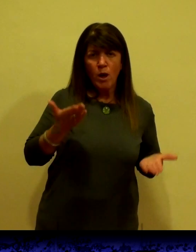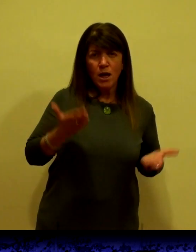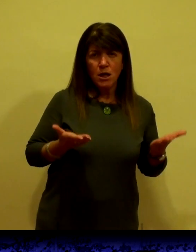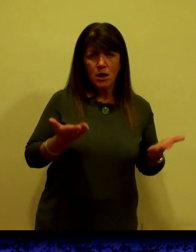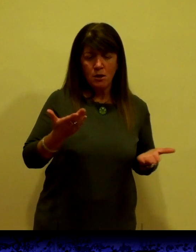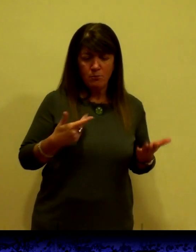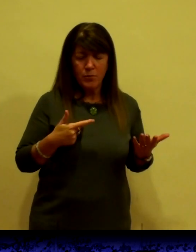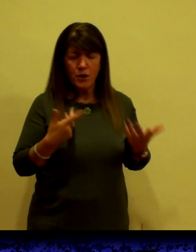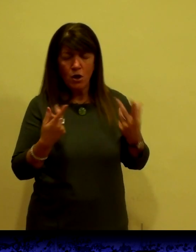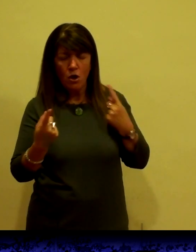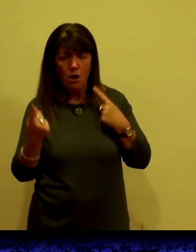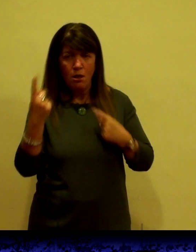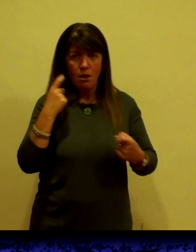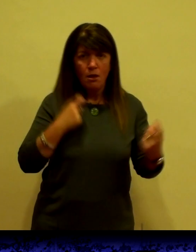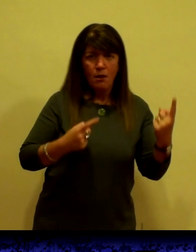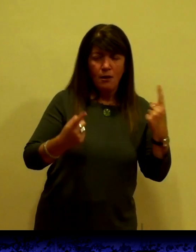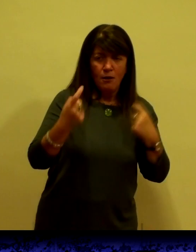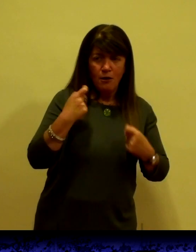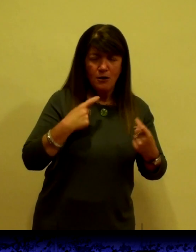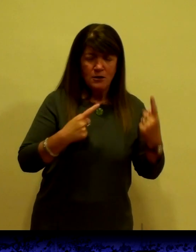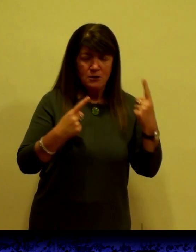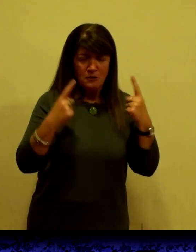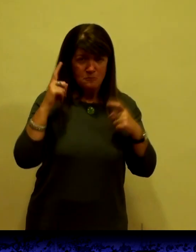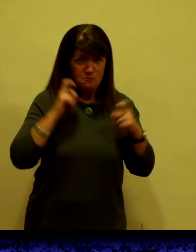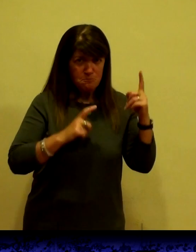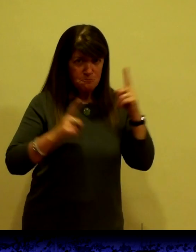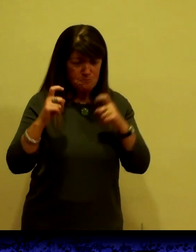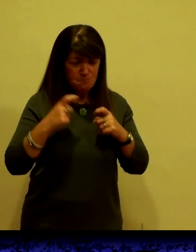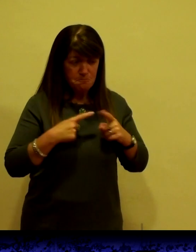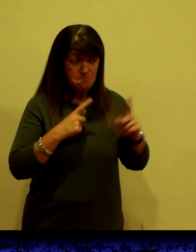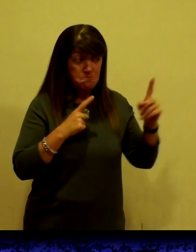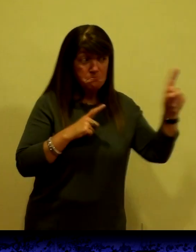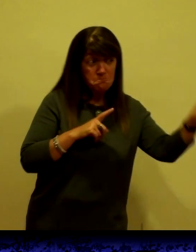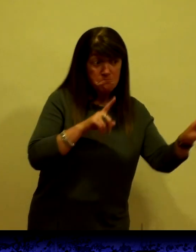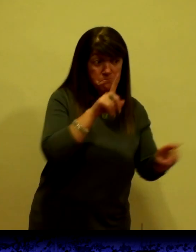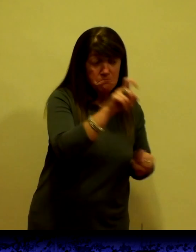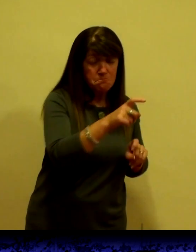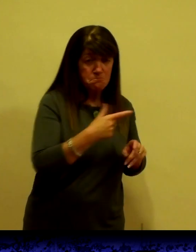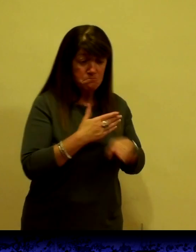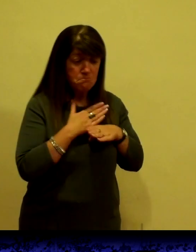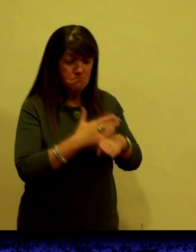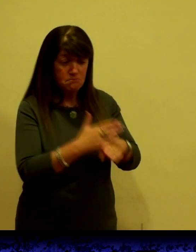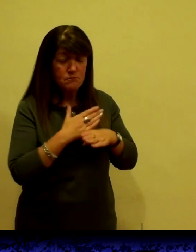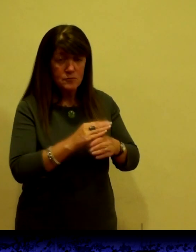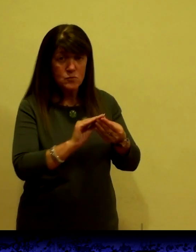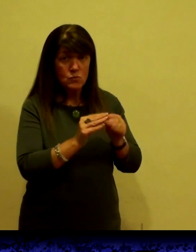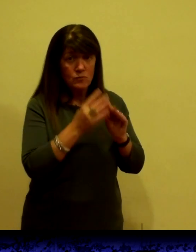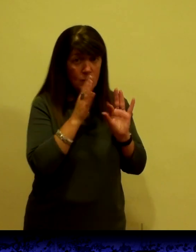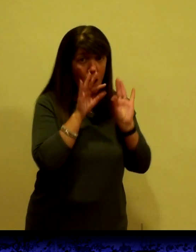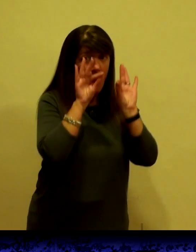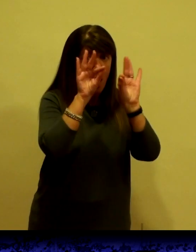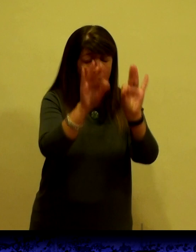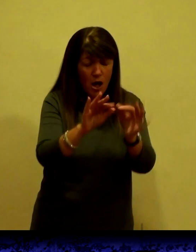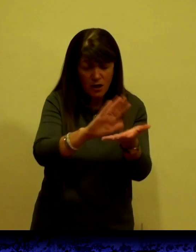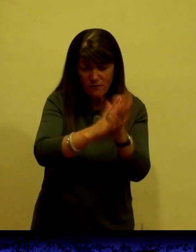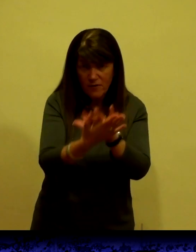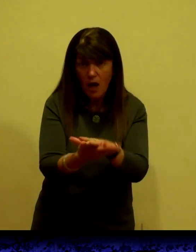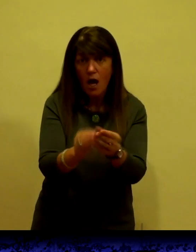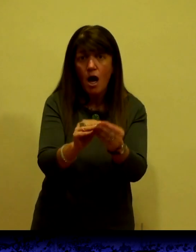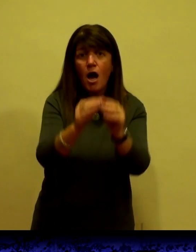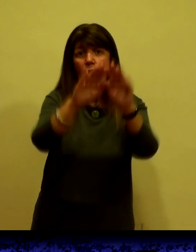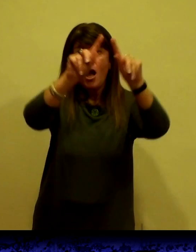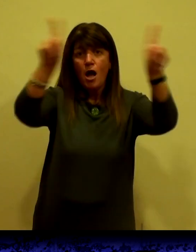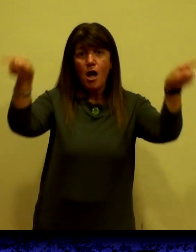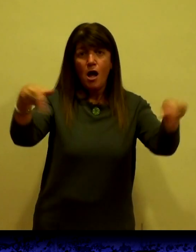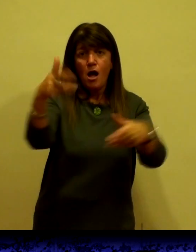cercare una maniera appunto condivisa e coautoriale di arrivare alla realizzazione di